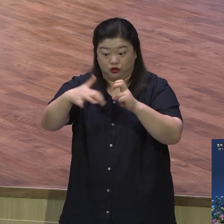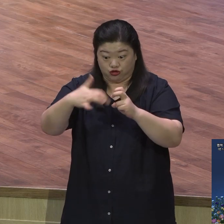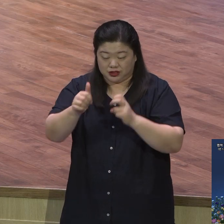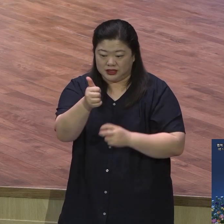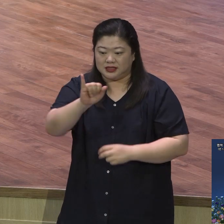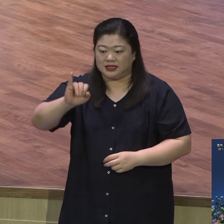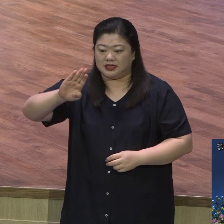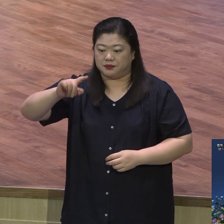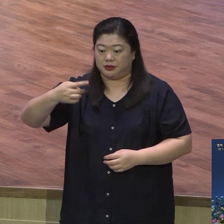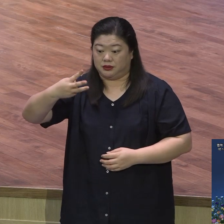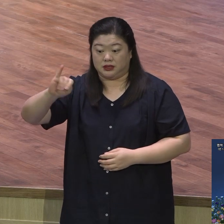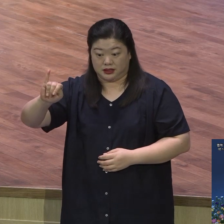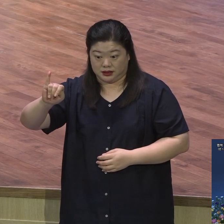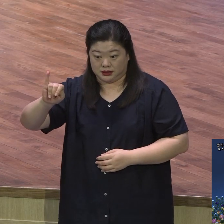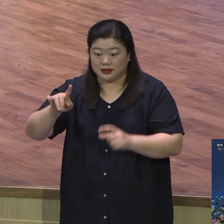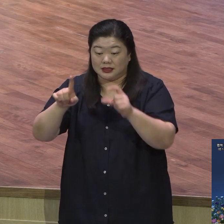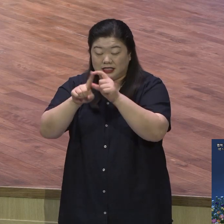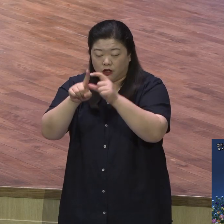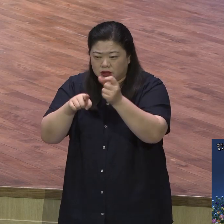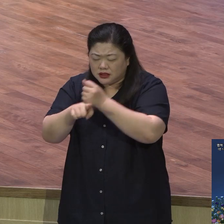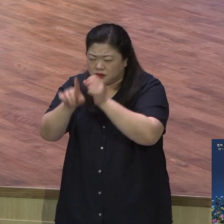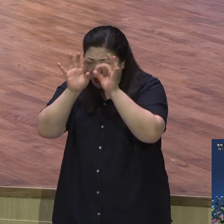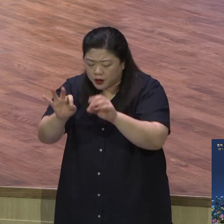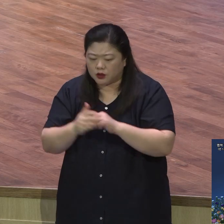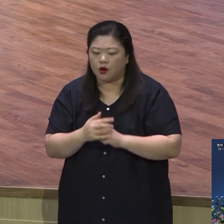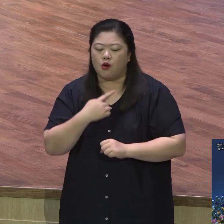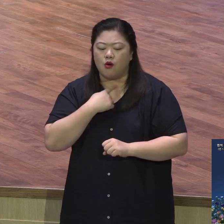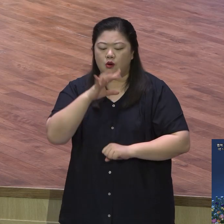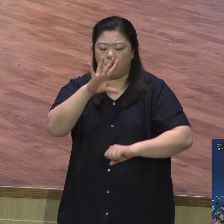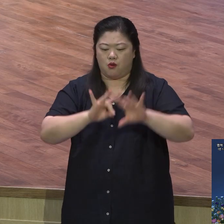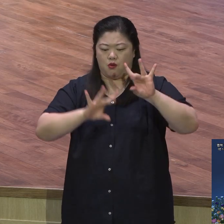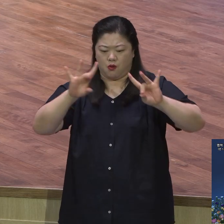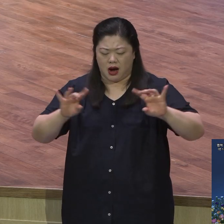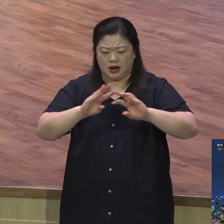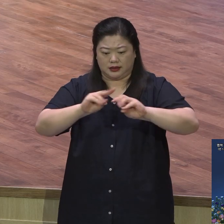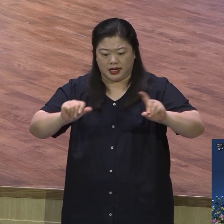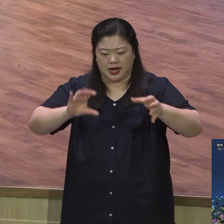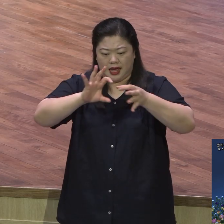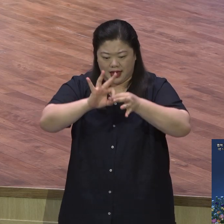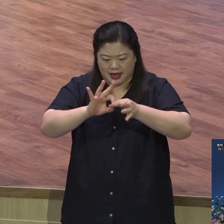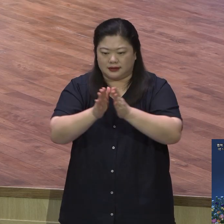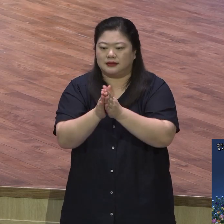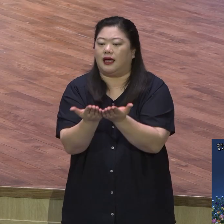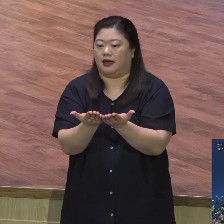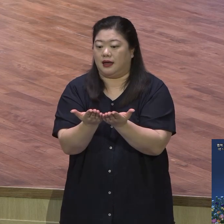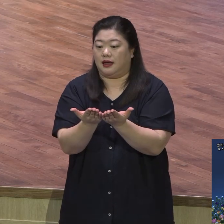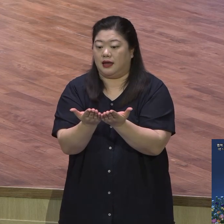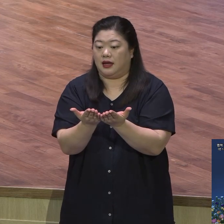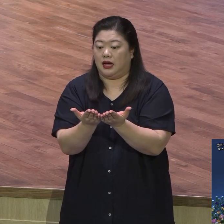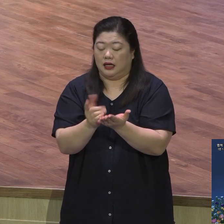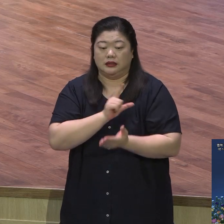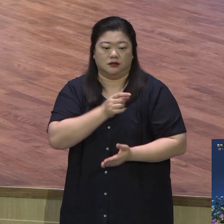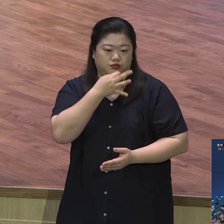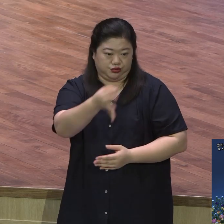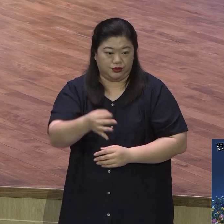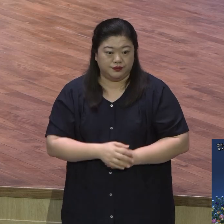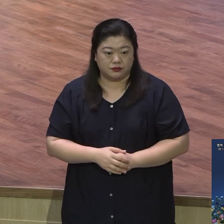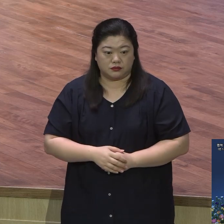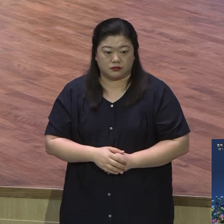베마드 바르가 뭔 뜻이냐 광야의 책이다. 민숙이는 광야의 책이다. 그런 의미에요. 이스라엘 백성들이